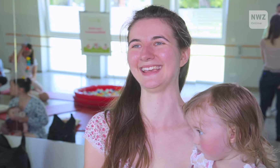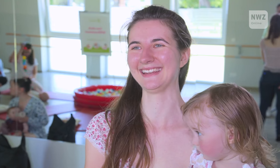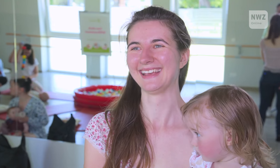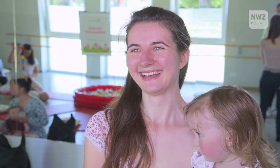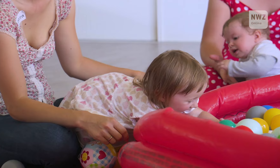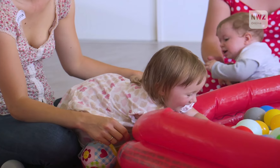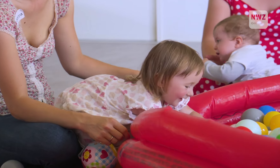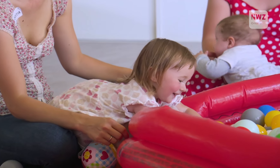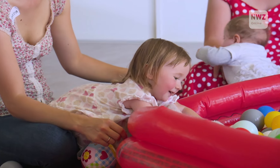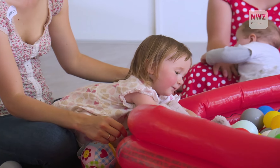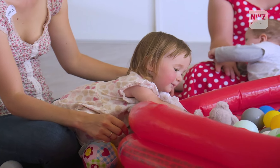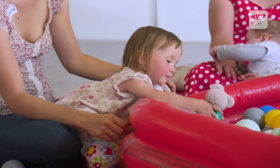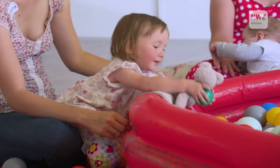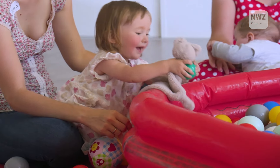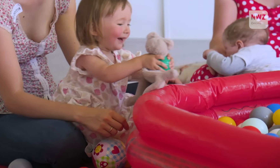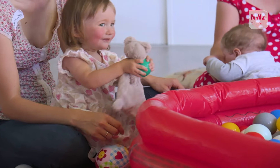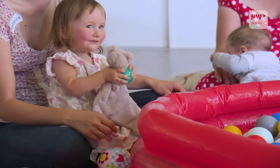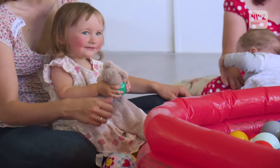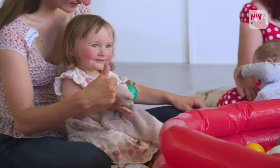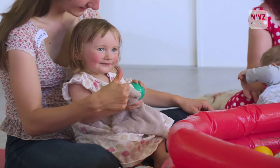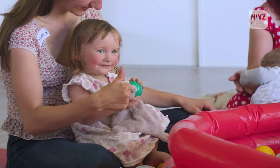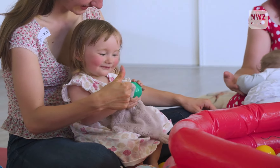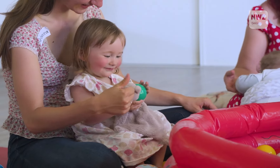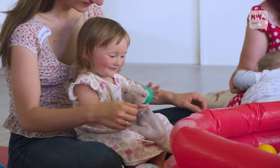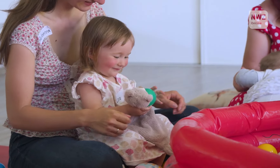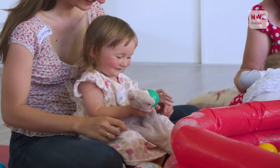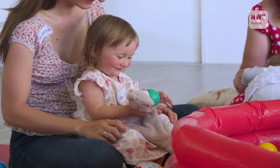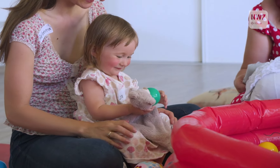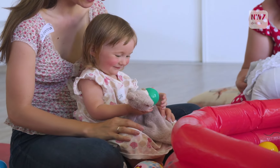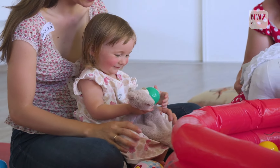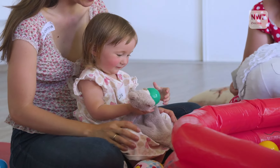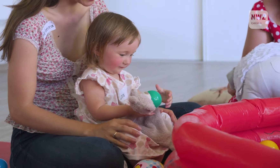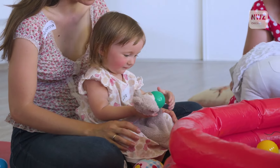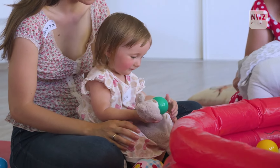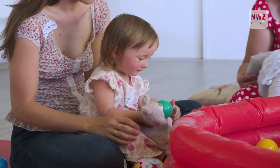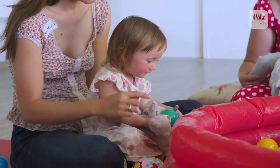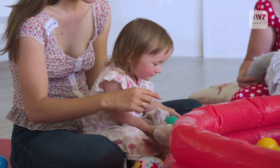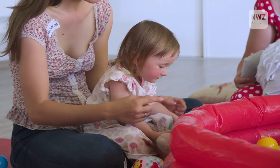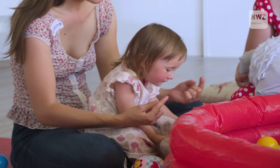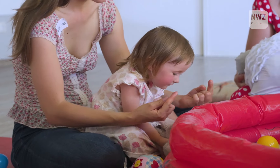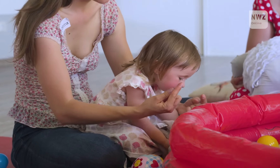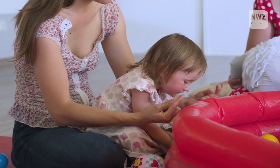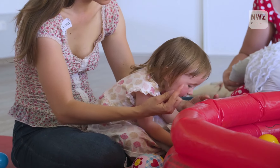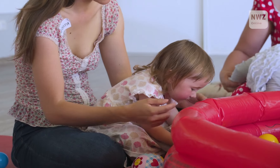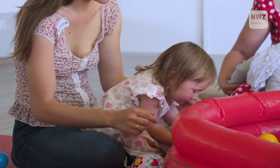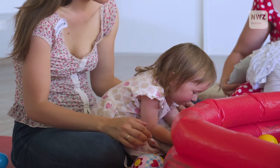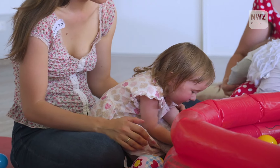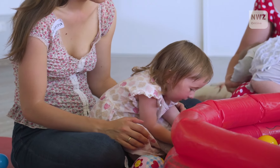gehen. Und am Anfang, ja, hat sie natürlich erstmal einfach viel geguckt und so. Aber dann ging das auch sehr schnell, dass das in den Alltag alles mit eingebaut wurde und sie dann halt so